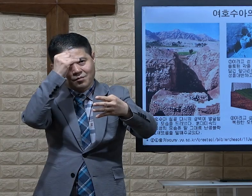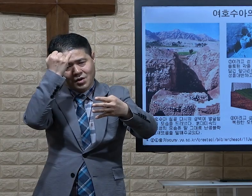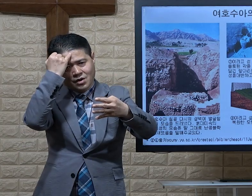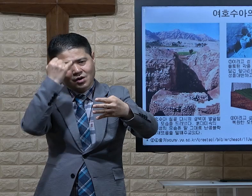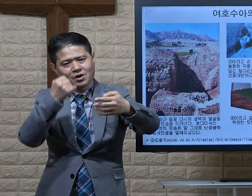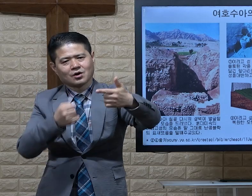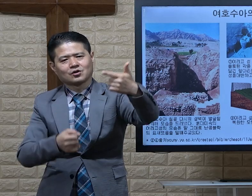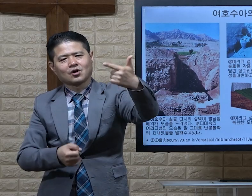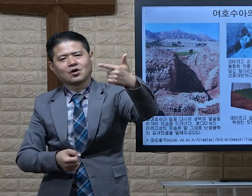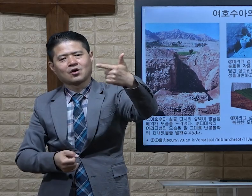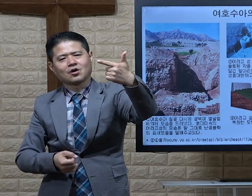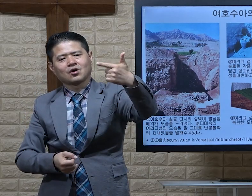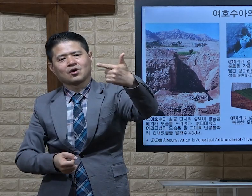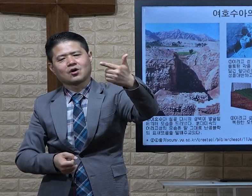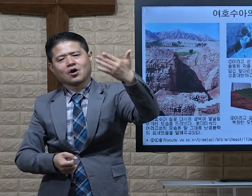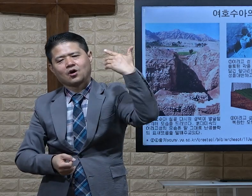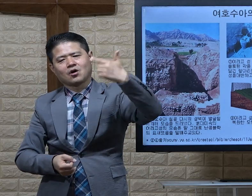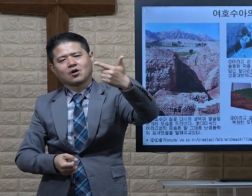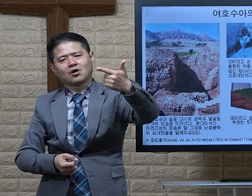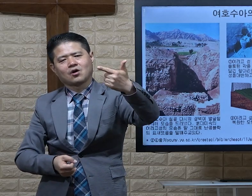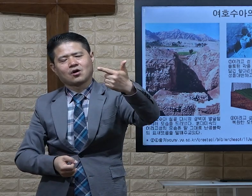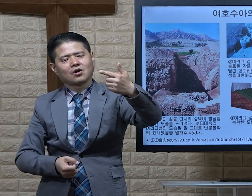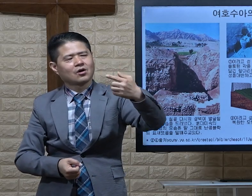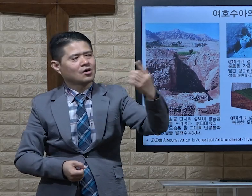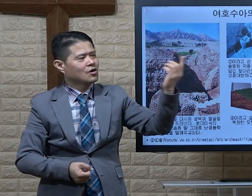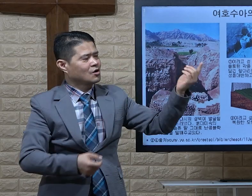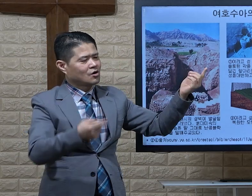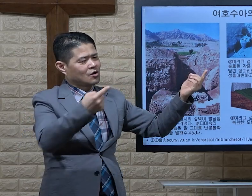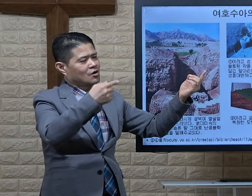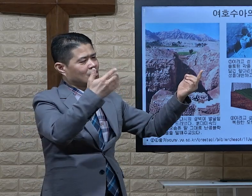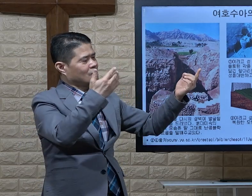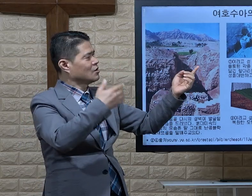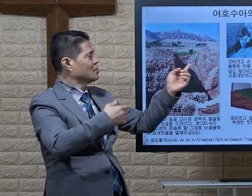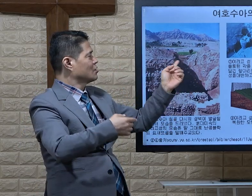아담과 하와가 있었던 그 6000년 전에